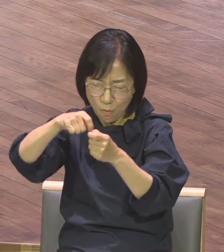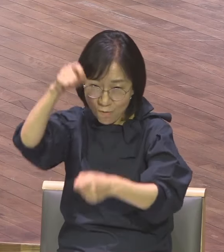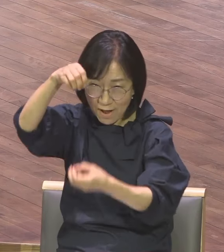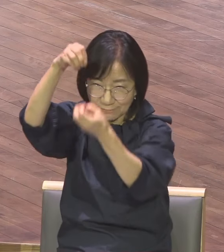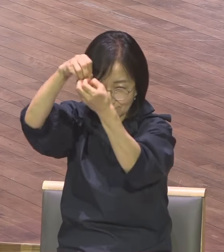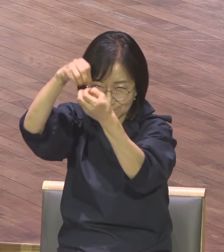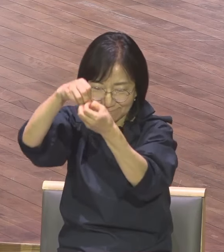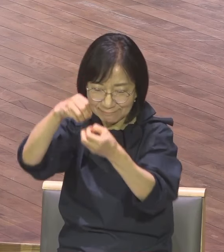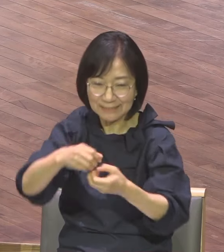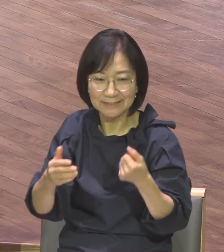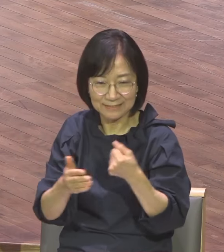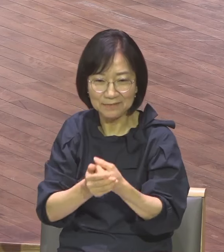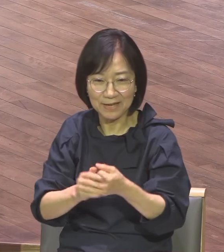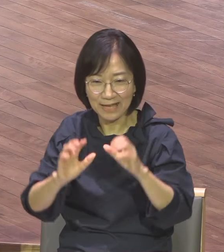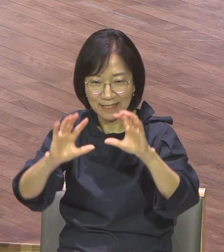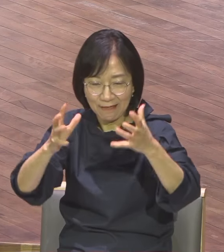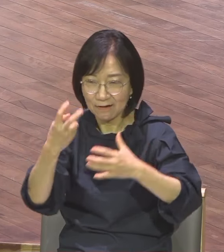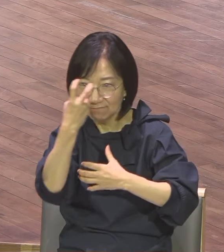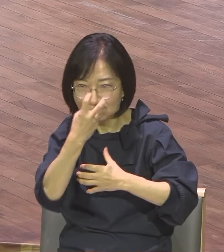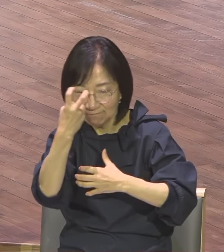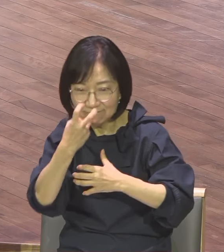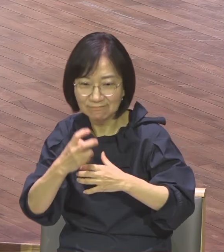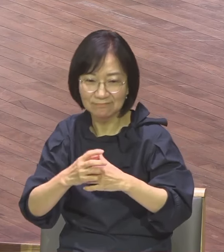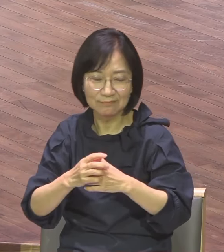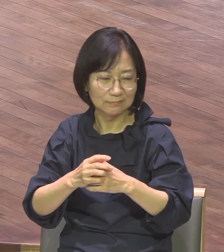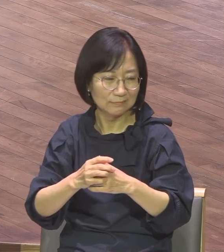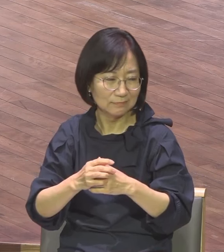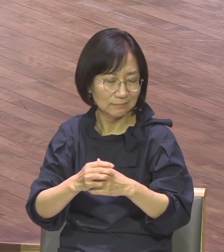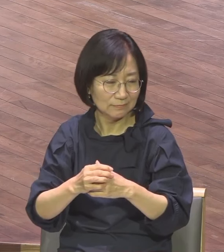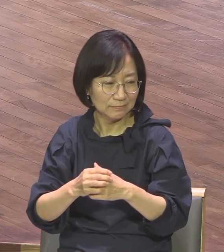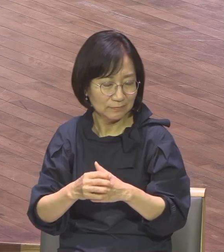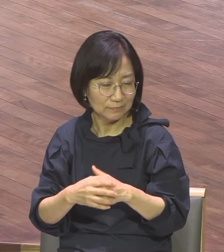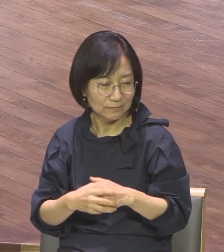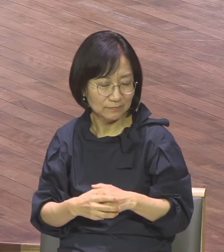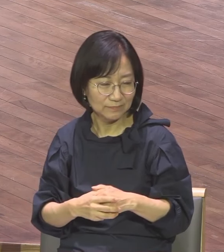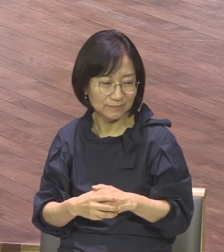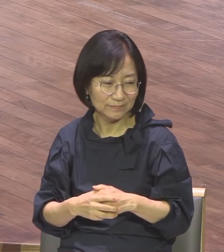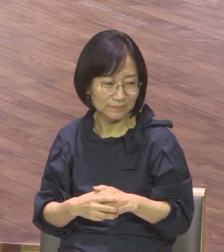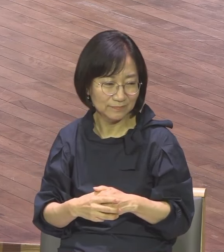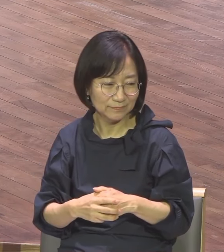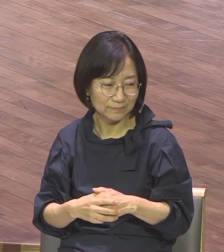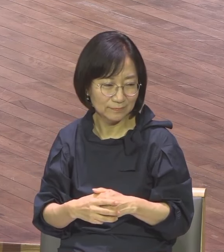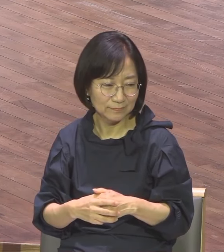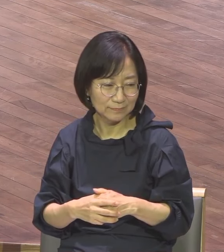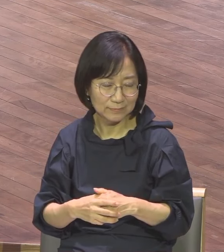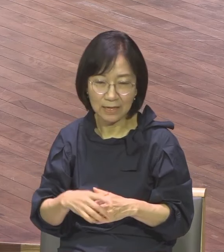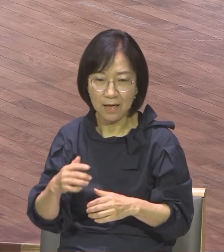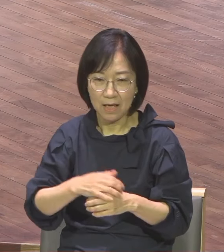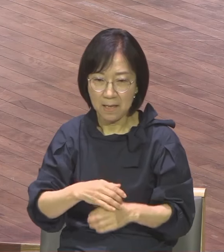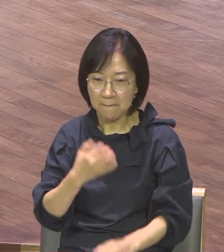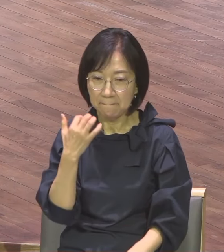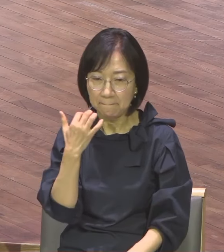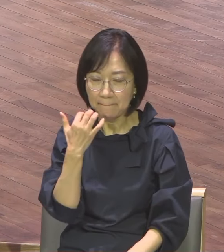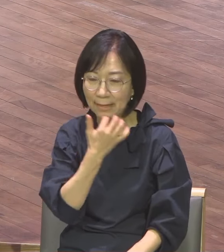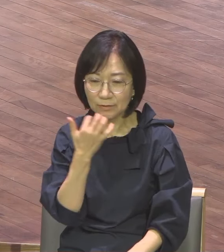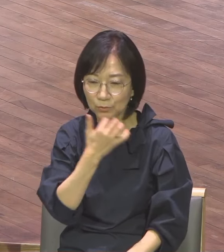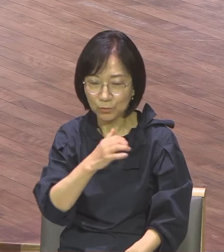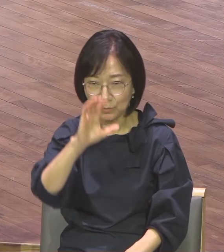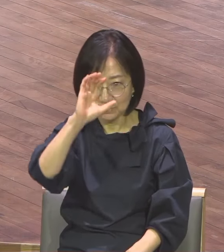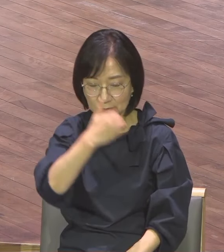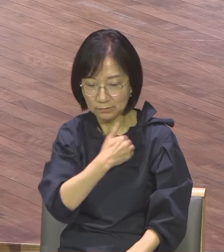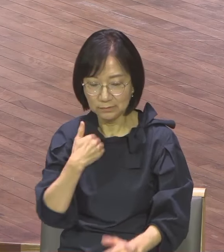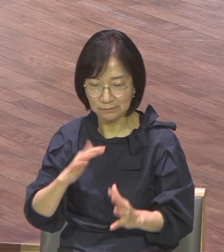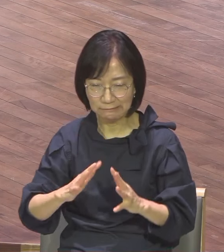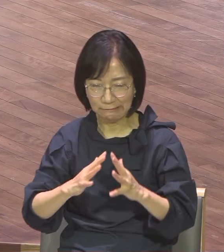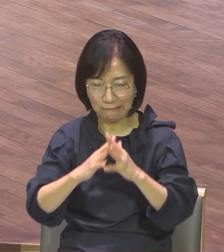그렇게 그 뭐야. 베드로 성당 만들려고 베드로 성당